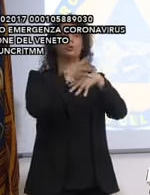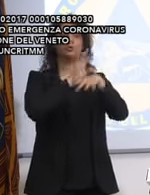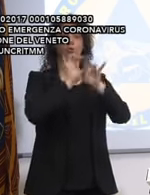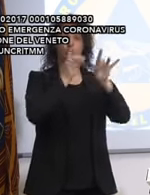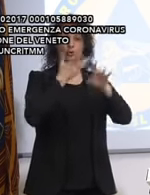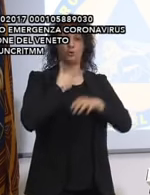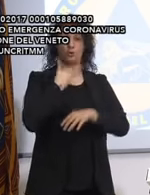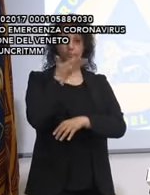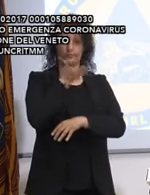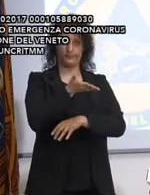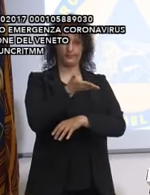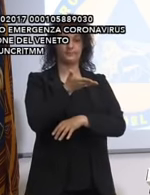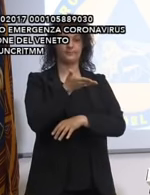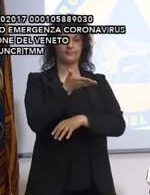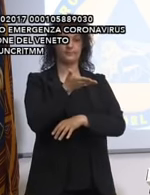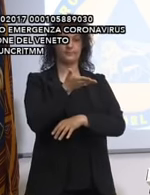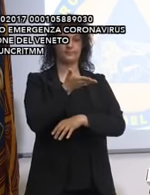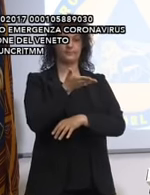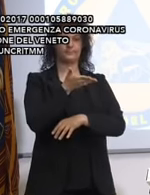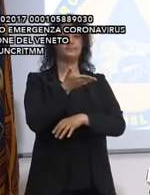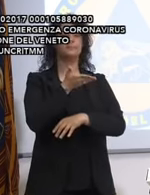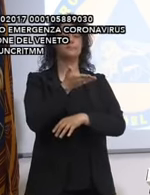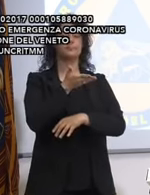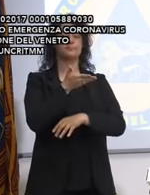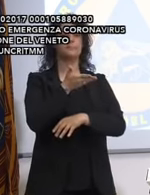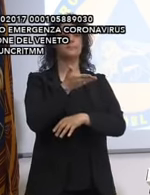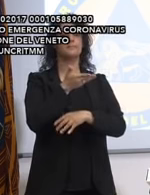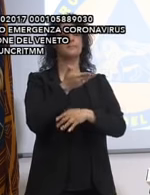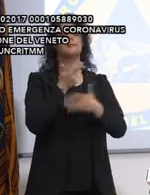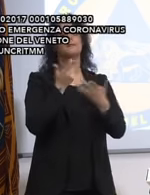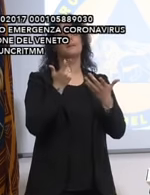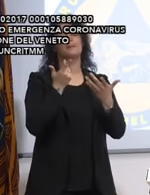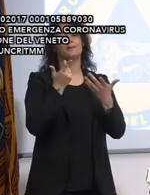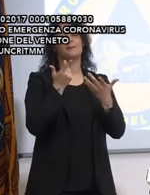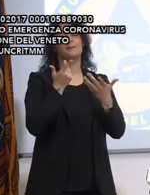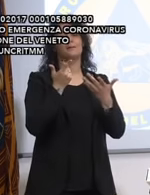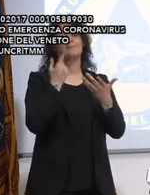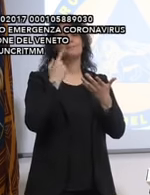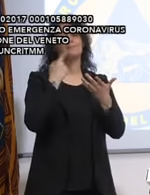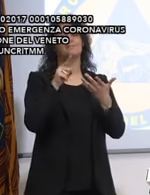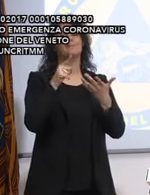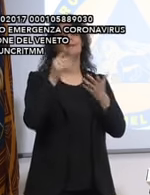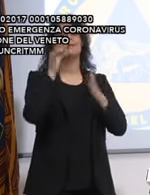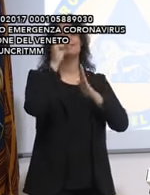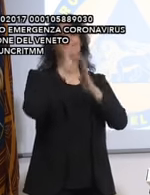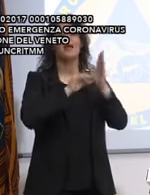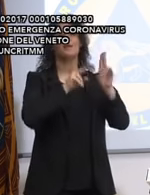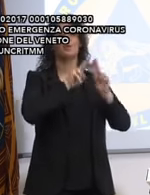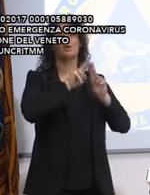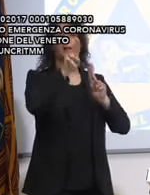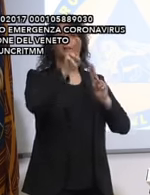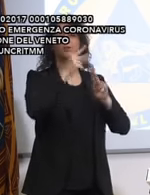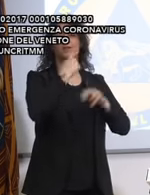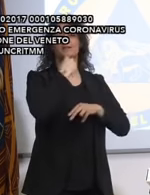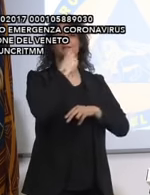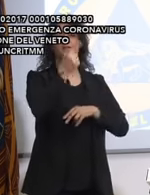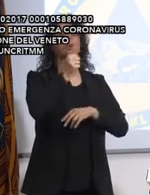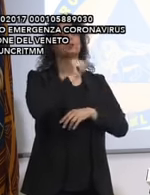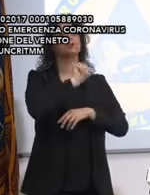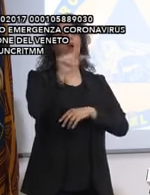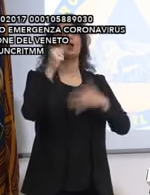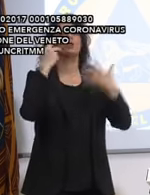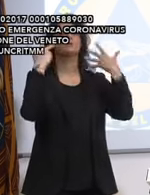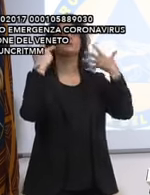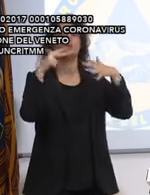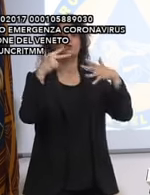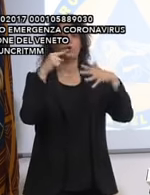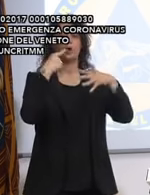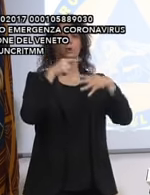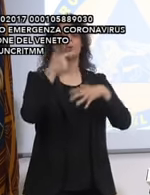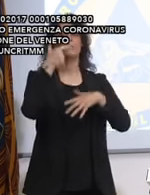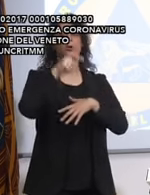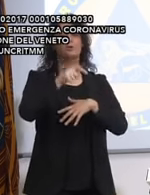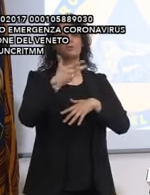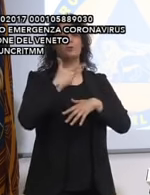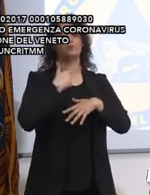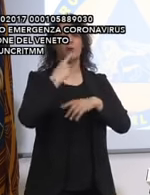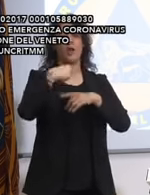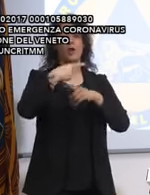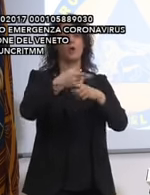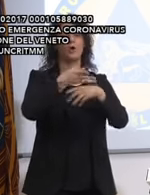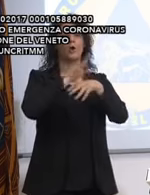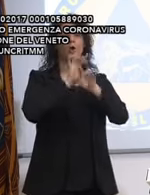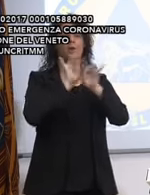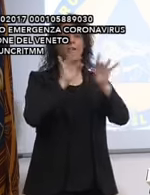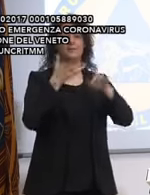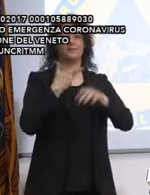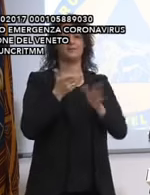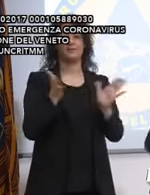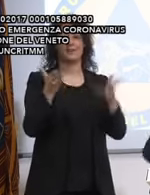Covid. Quindi in teoria noi dovremmo segnalare 18 coronavirus in terapia intensiva.